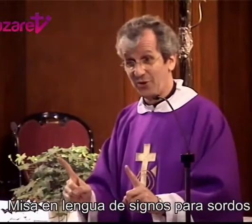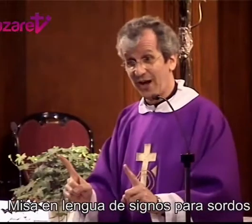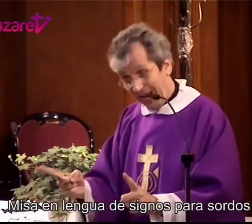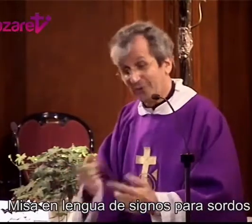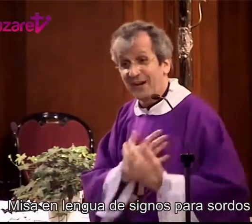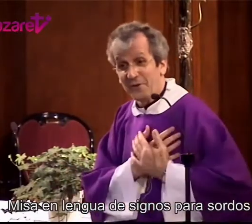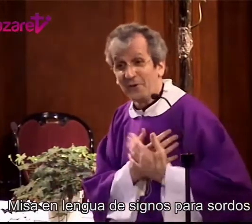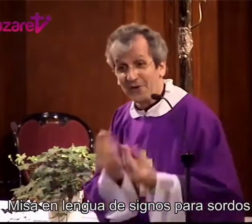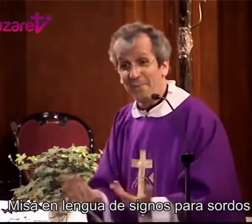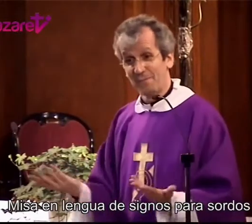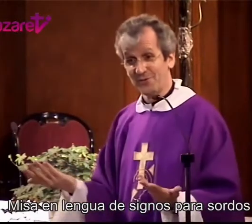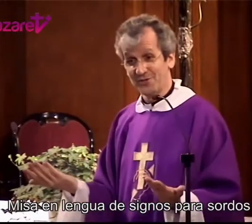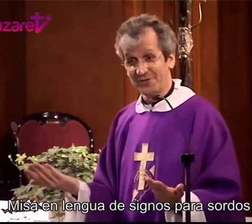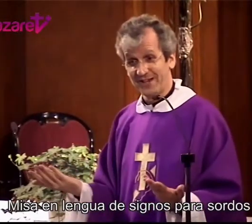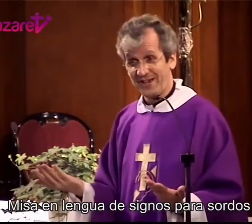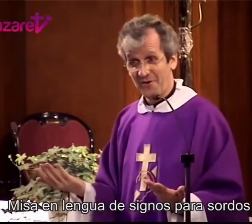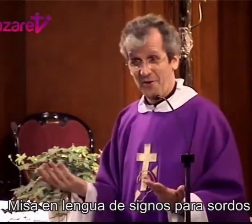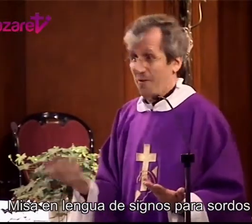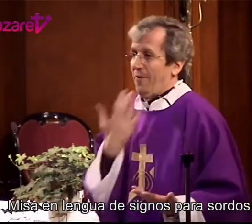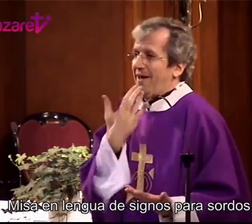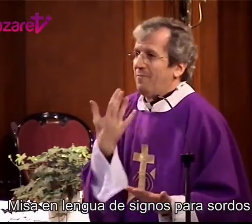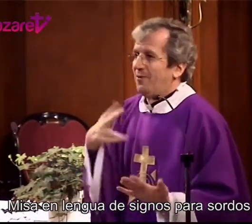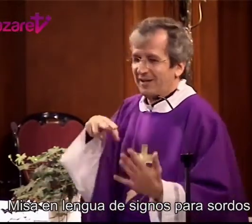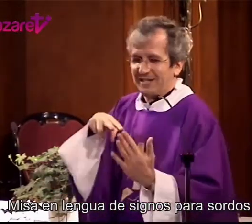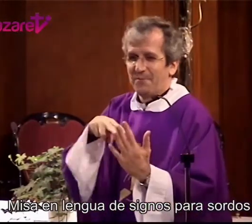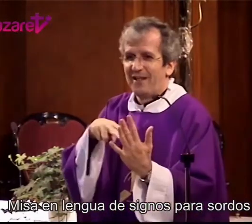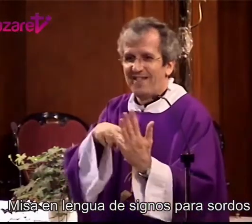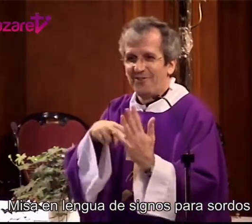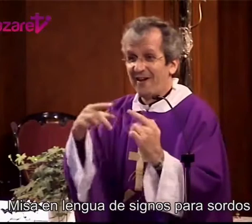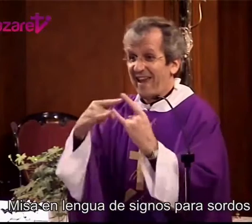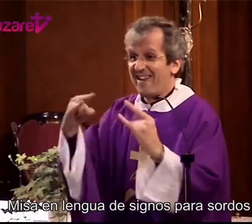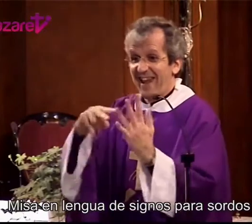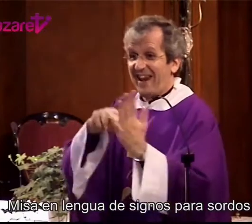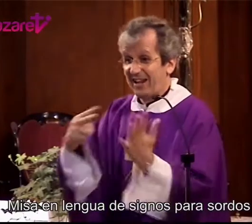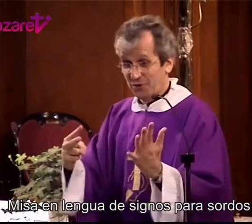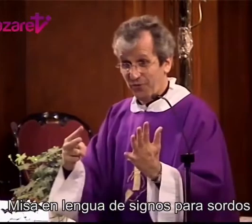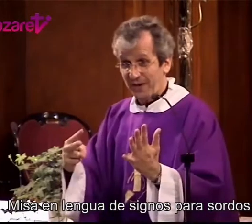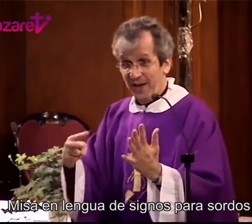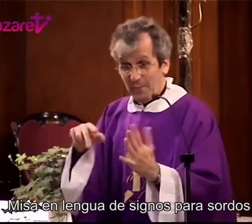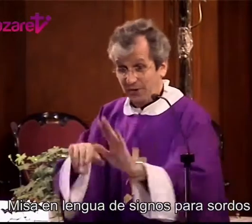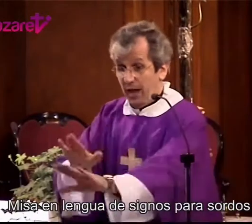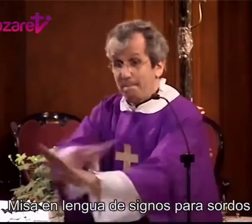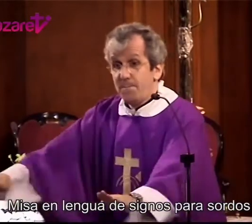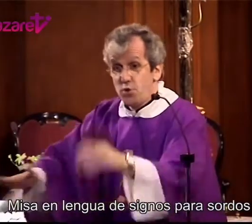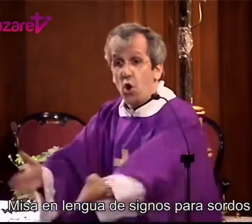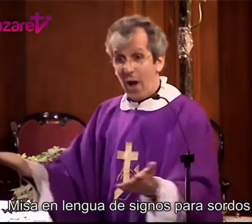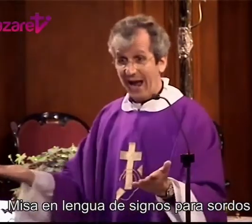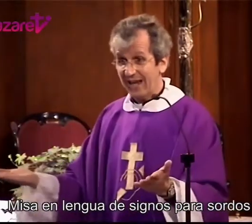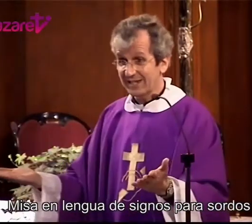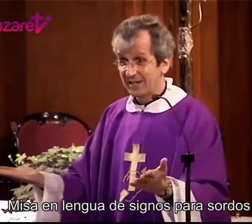al contrario, porque lo ama mucho, ¿eh? Por ejemplo, si pone el dedo en el enchufe, pues dice, no lo hagas,